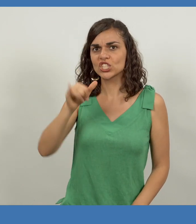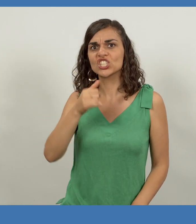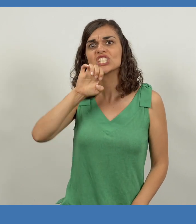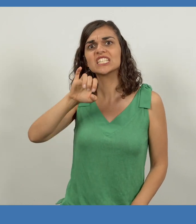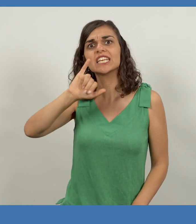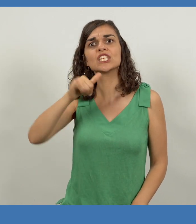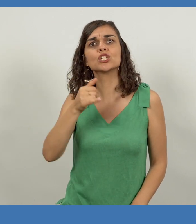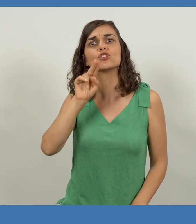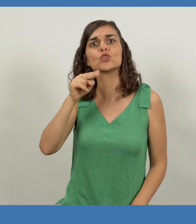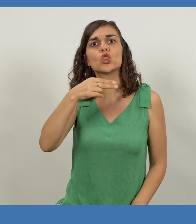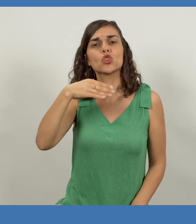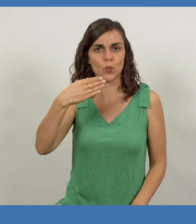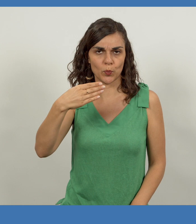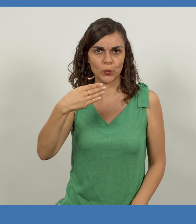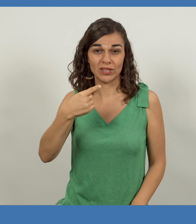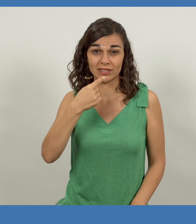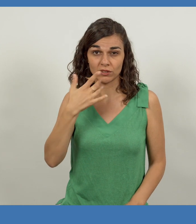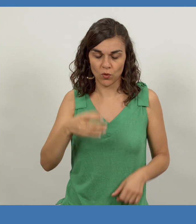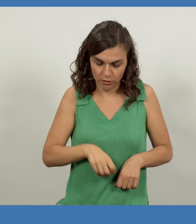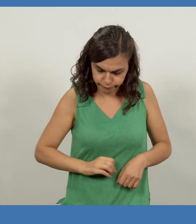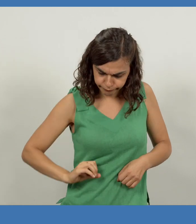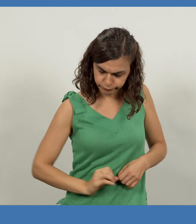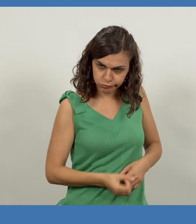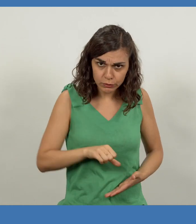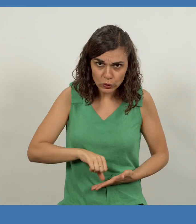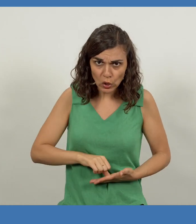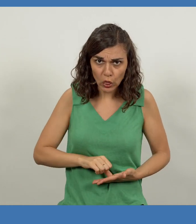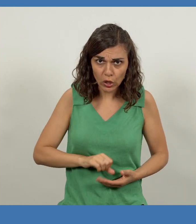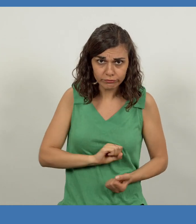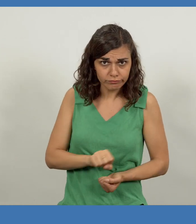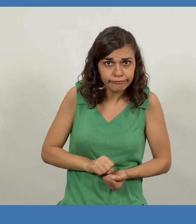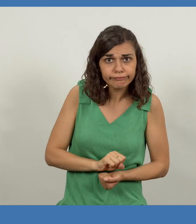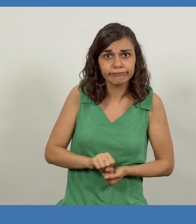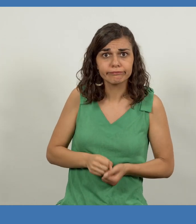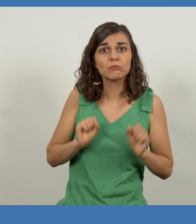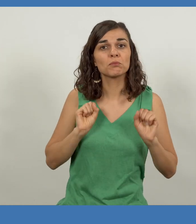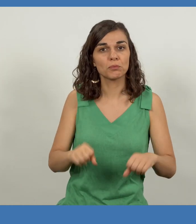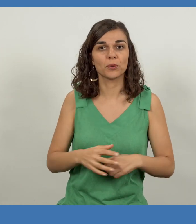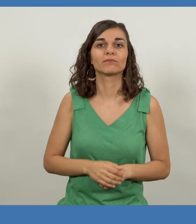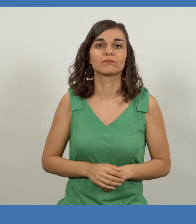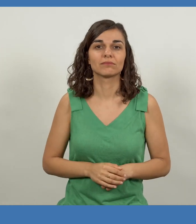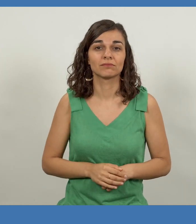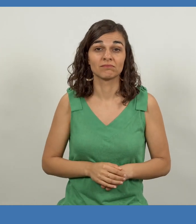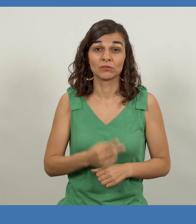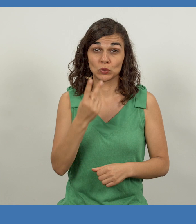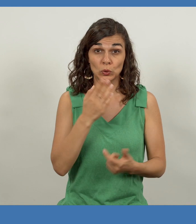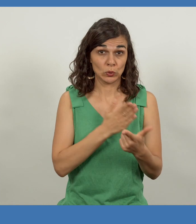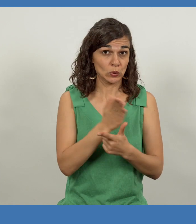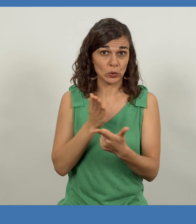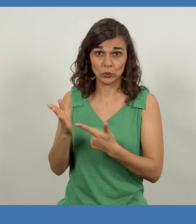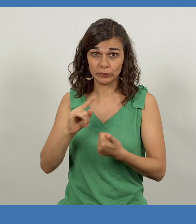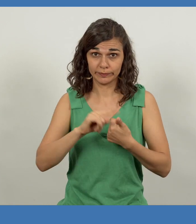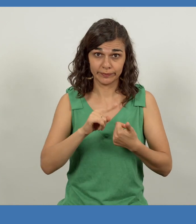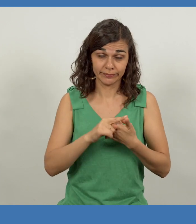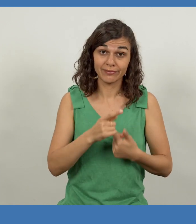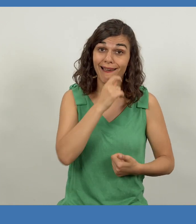de l'intestin grêle où la digestion se réalise. Jejunus signifie à jeun, mais aussi nu